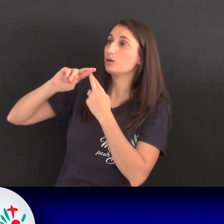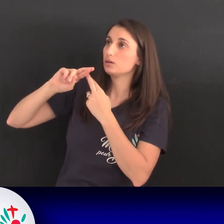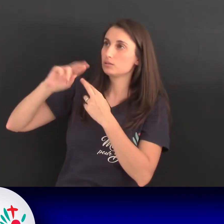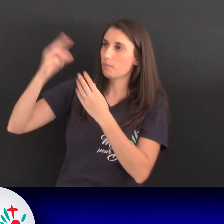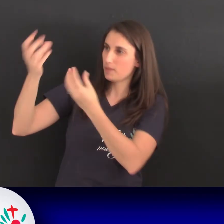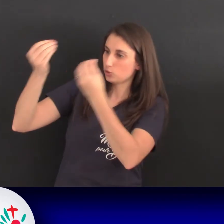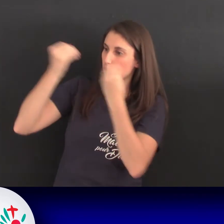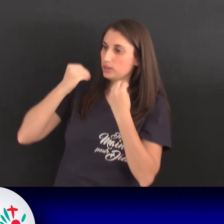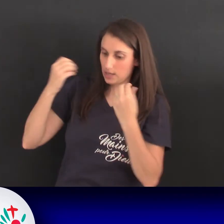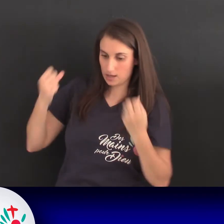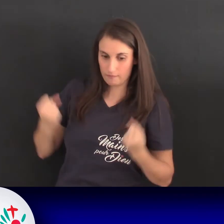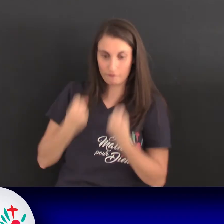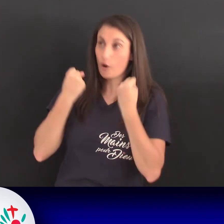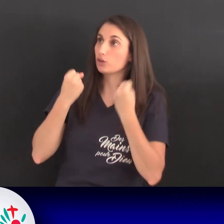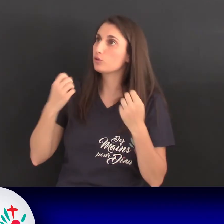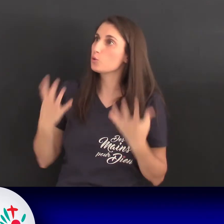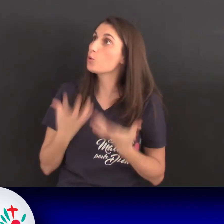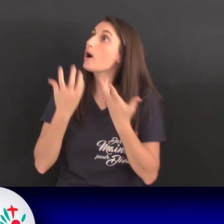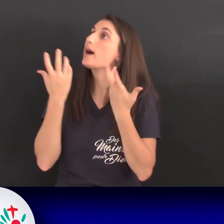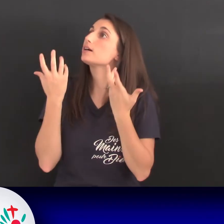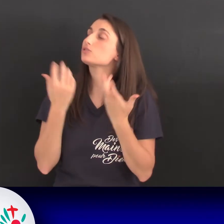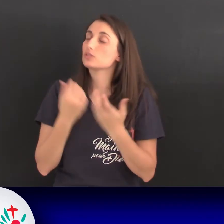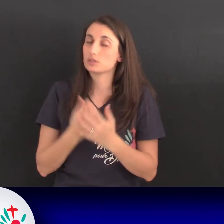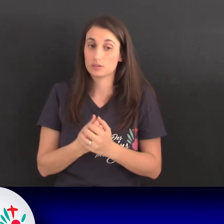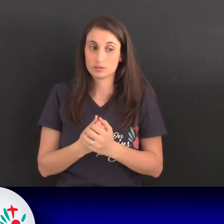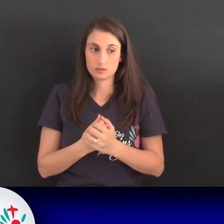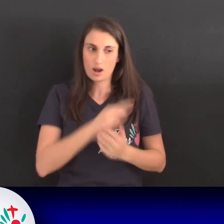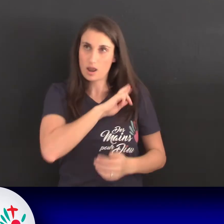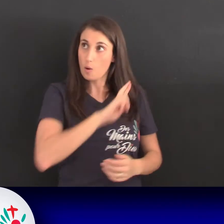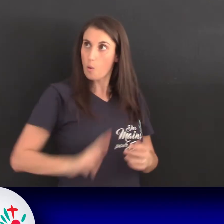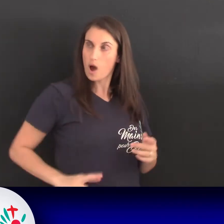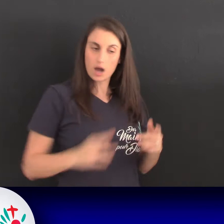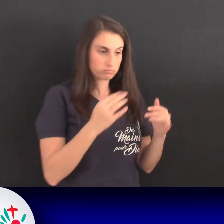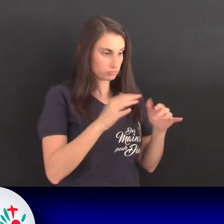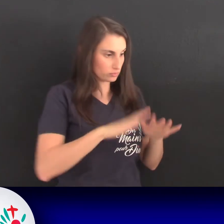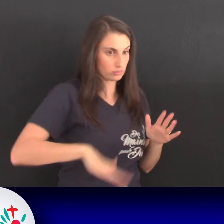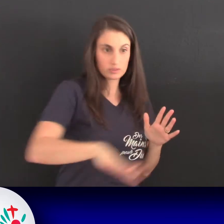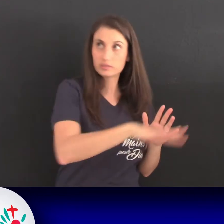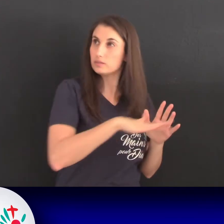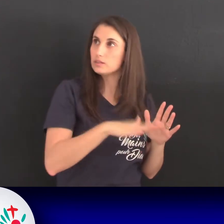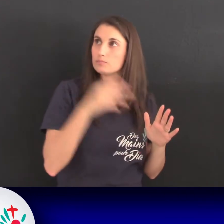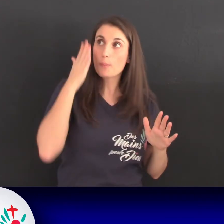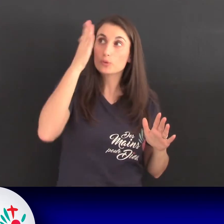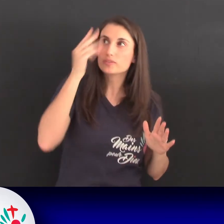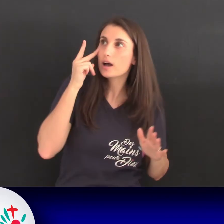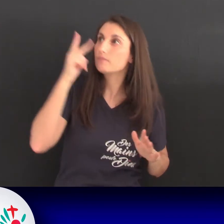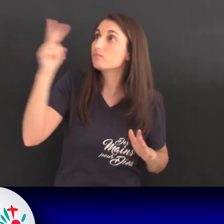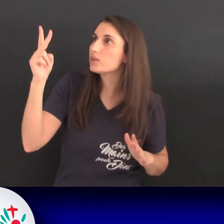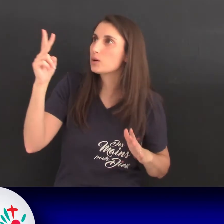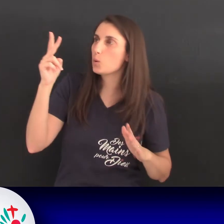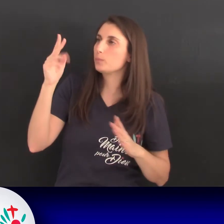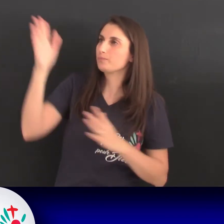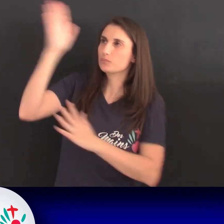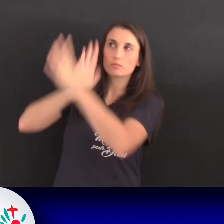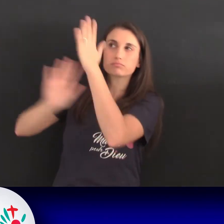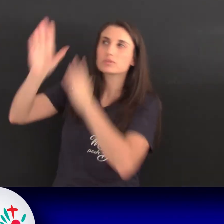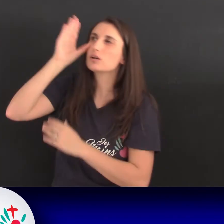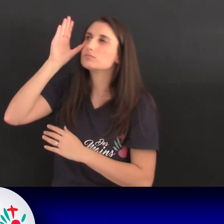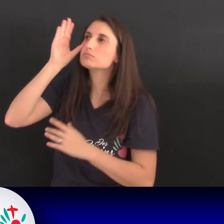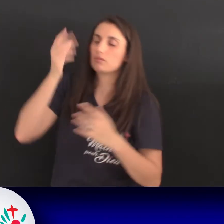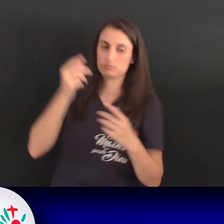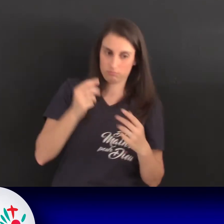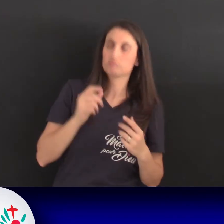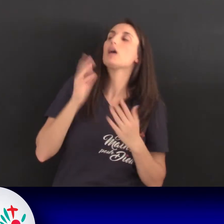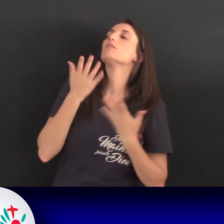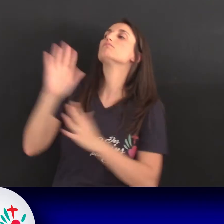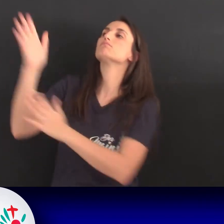terre te loueront, Éternel, en entendant les paroles de ta bouche. Ils célébreront les voies de l'Éternel, car la gloire de l'Éternel est